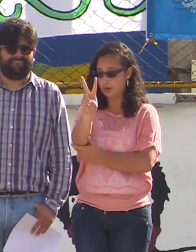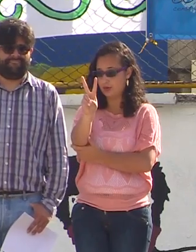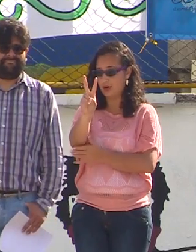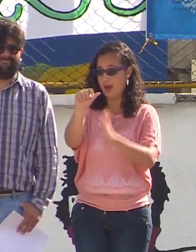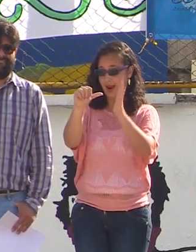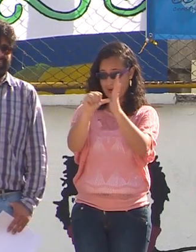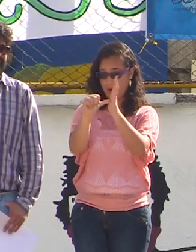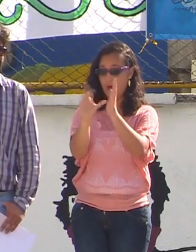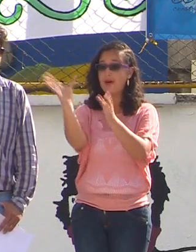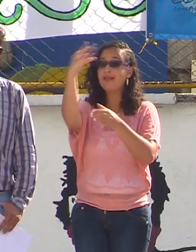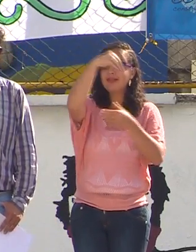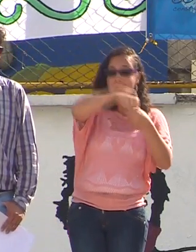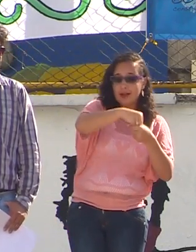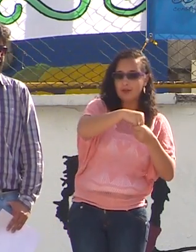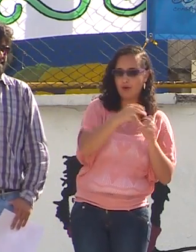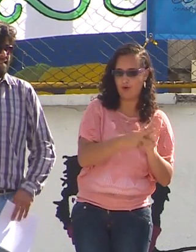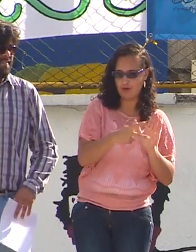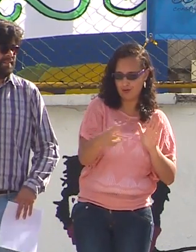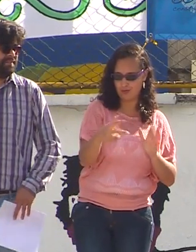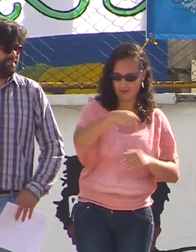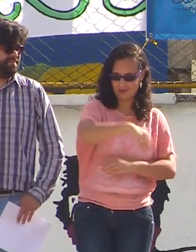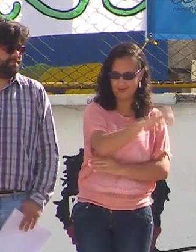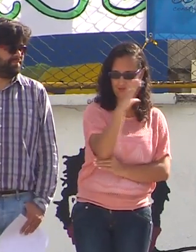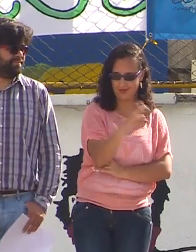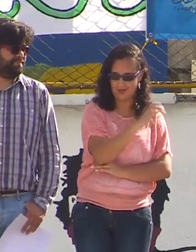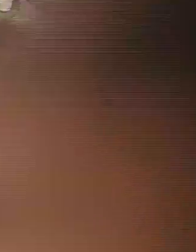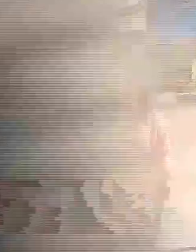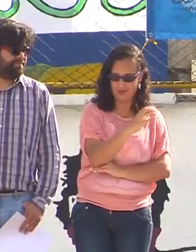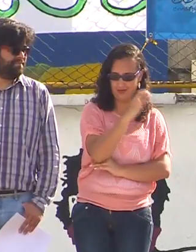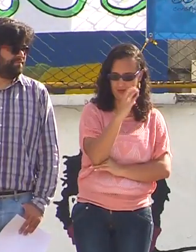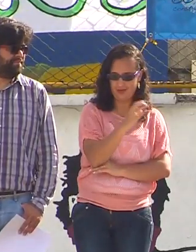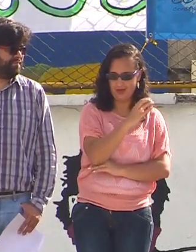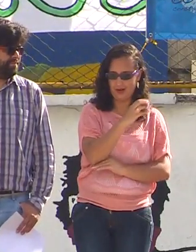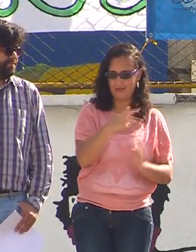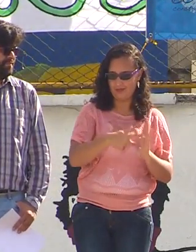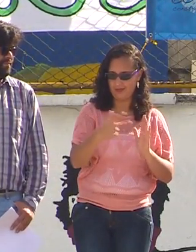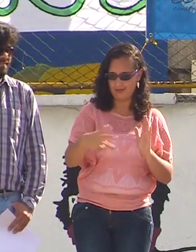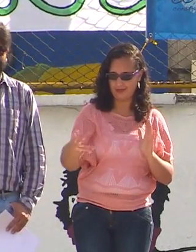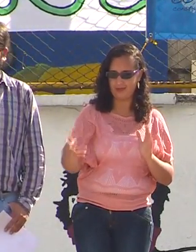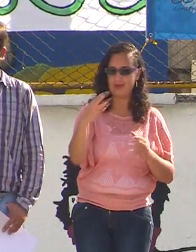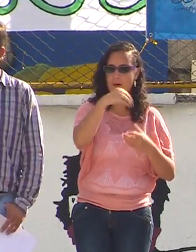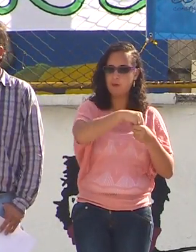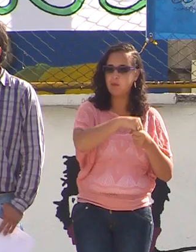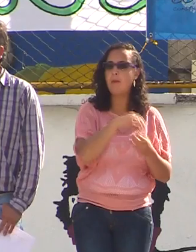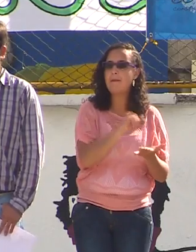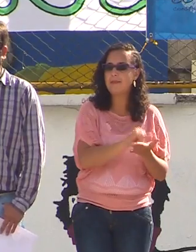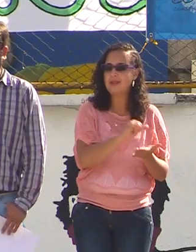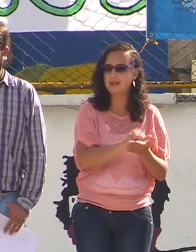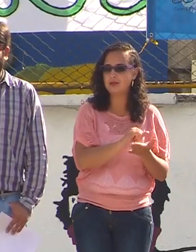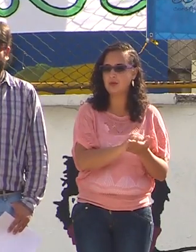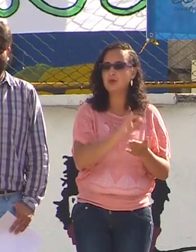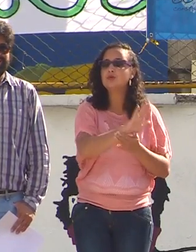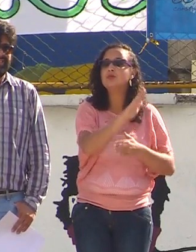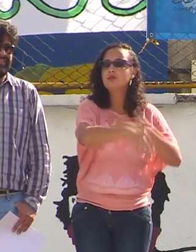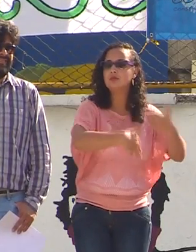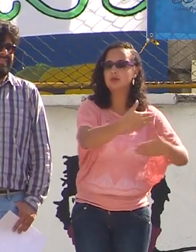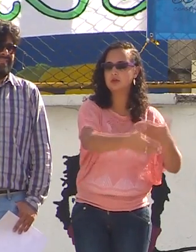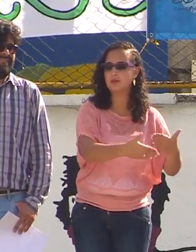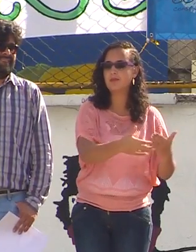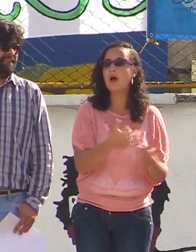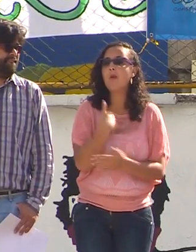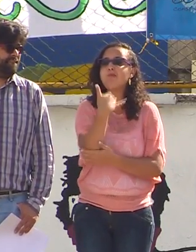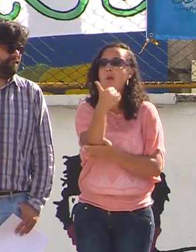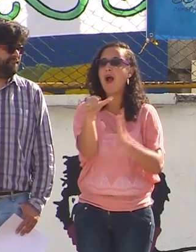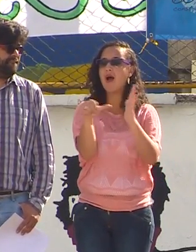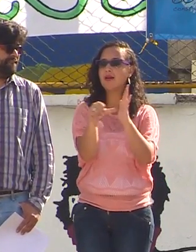parte de nuestra Constitución Política en virtud del bloque de constitucionalidad,